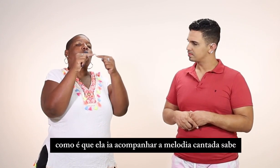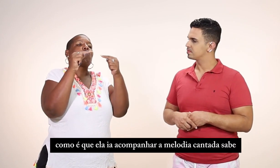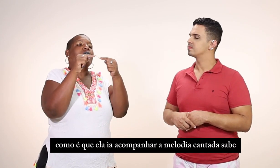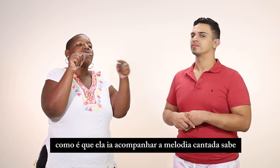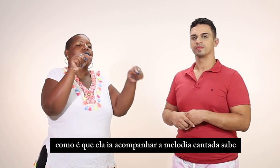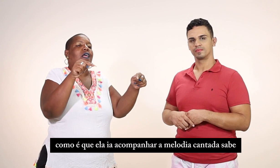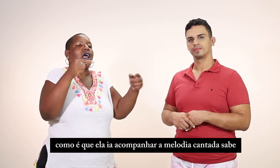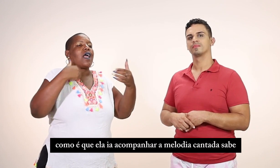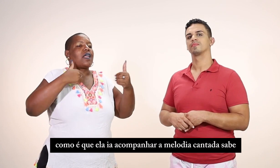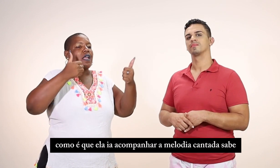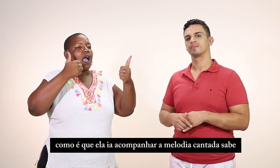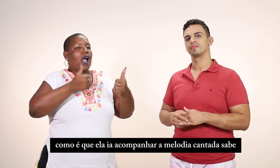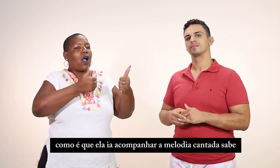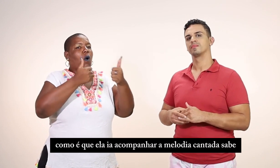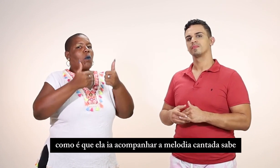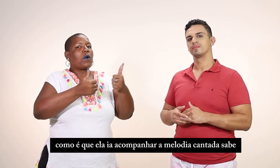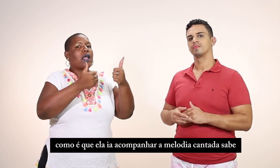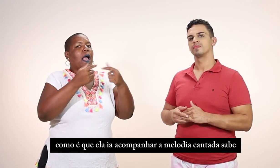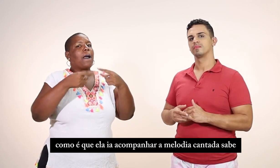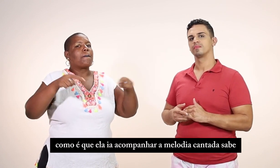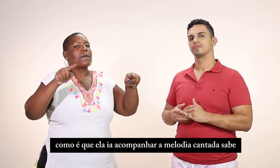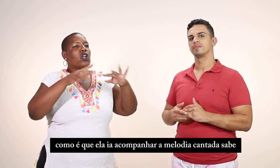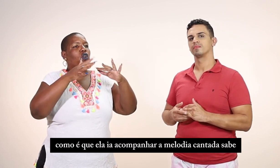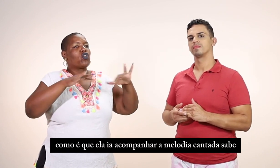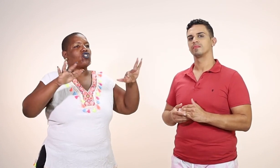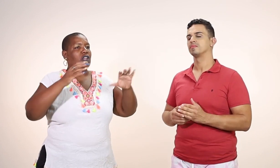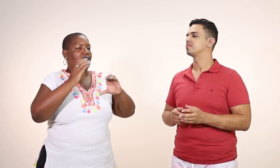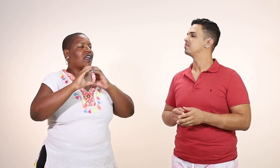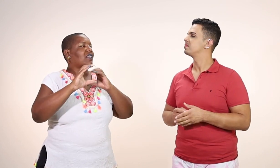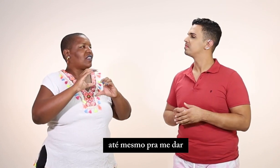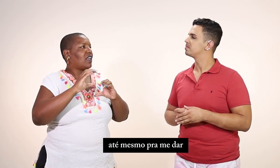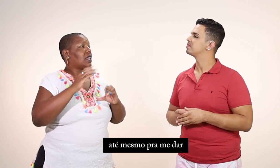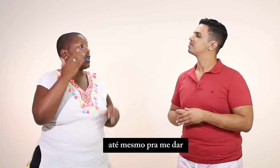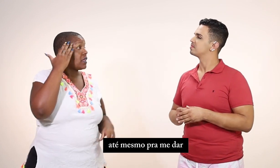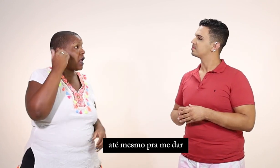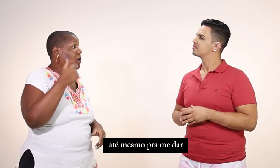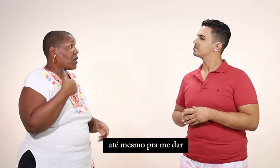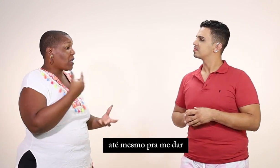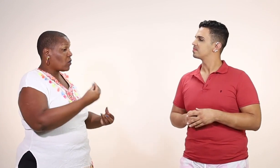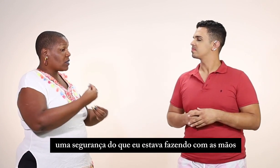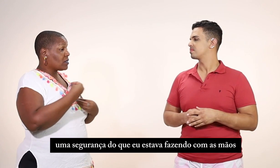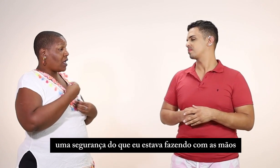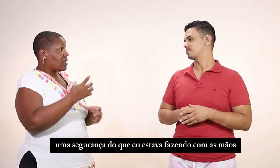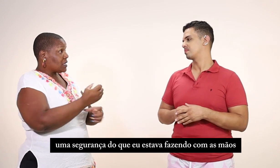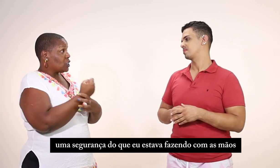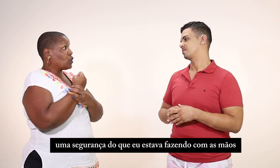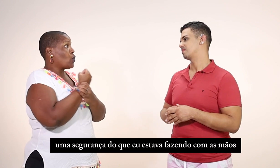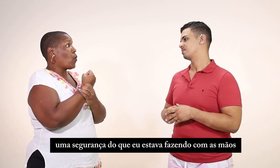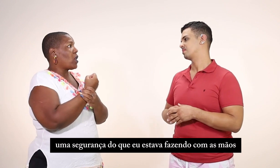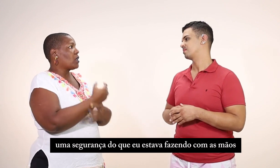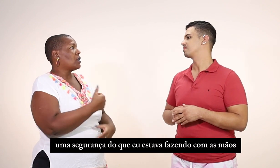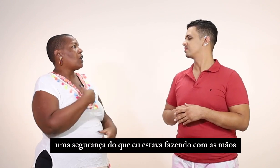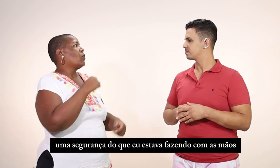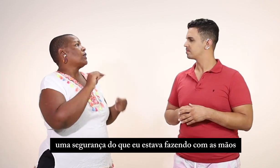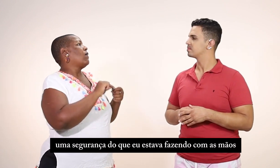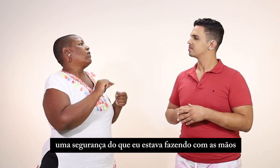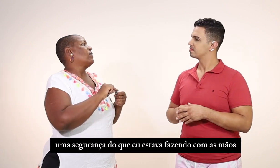ia acompanhar a melodia cantada, sabe? Até mesmo para me dar uma segurança do que eu estava fazendo com as